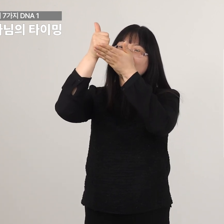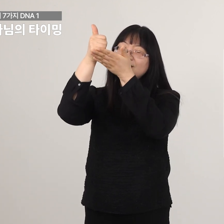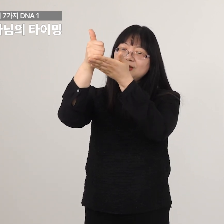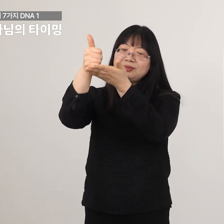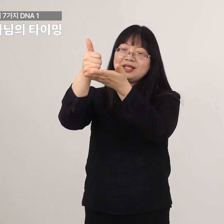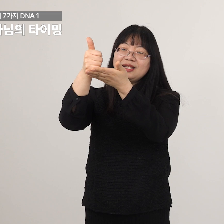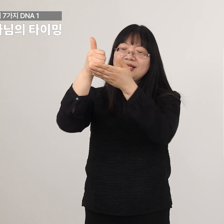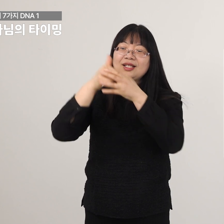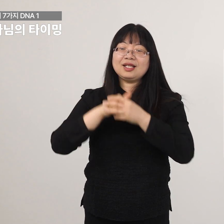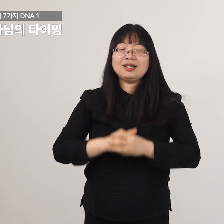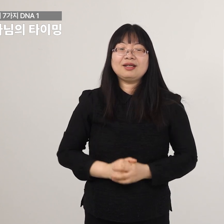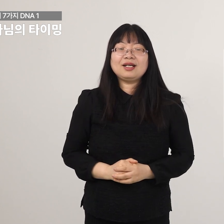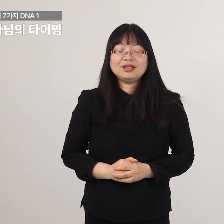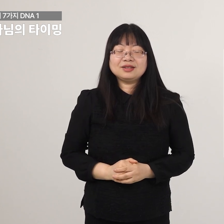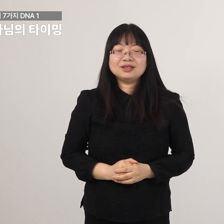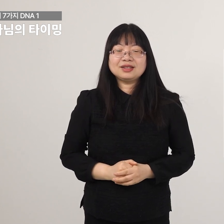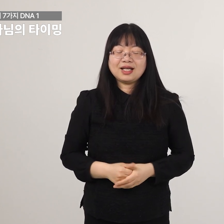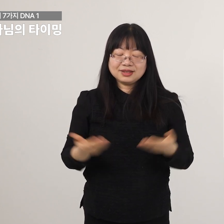하나님이